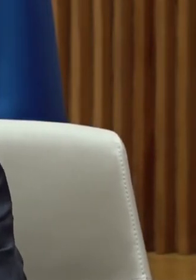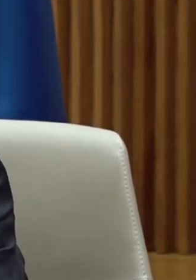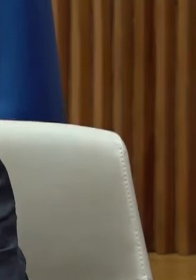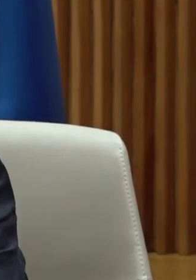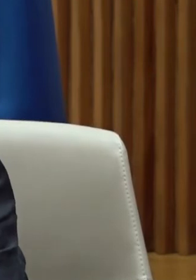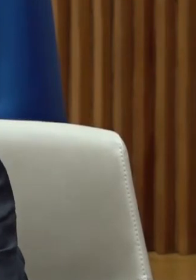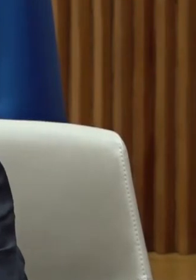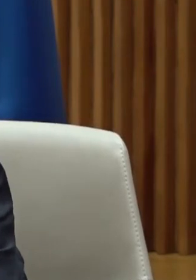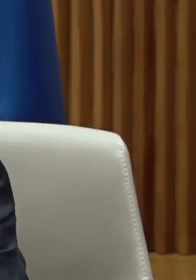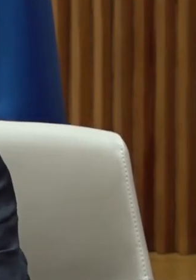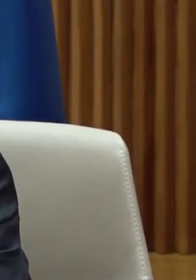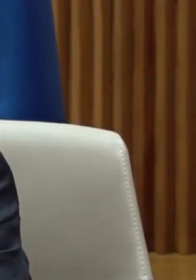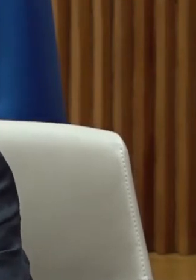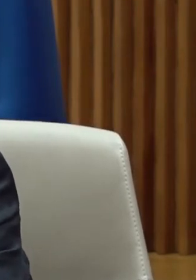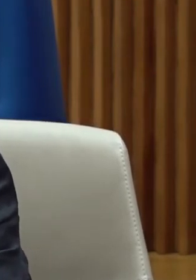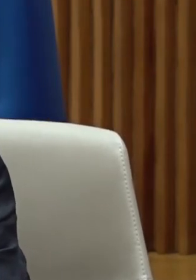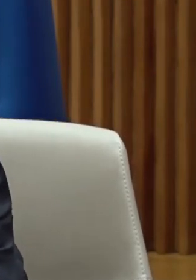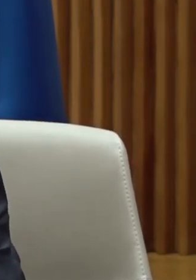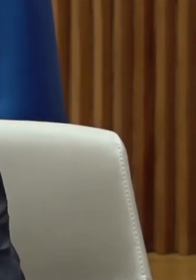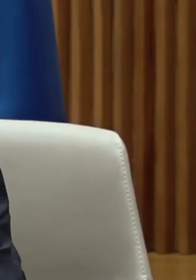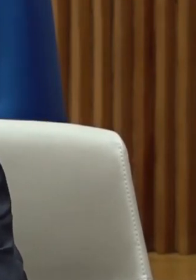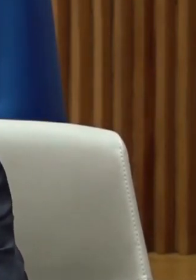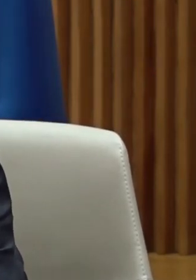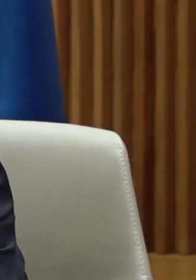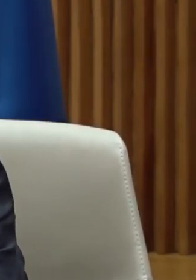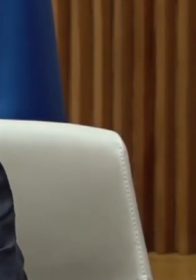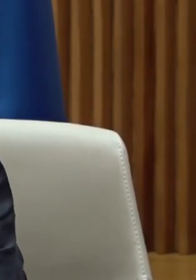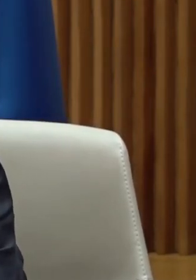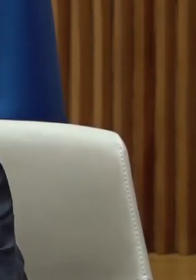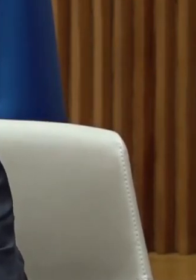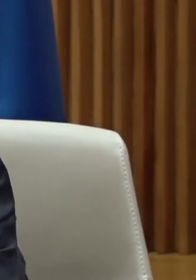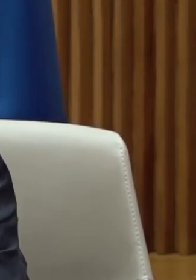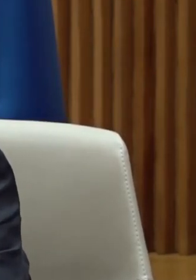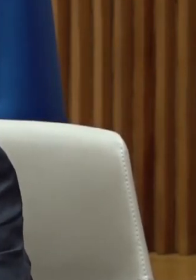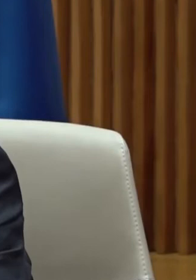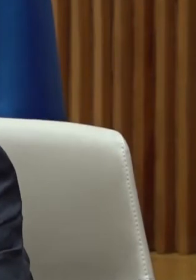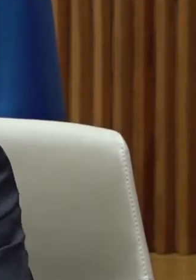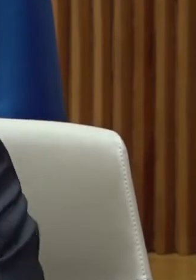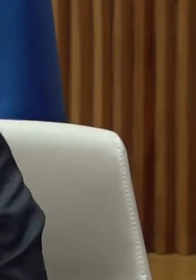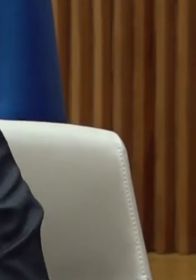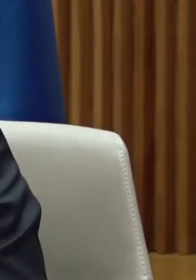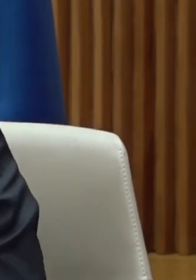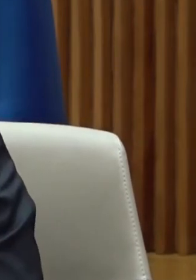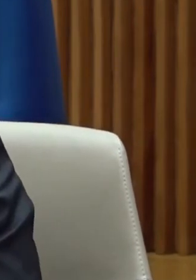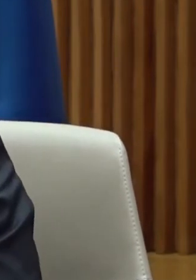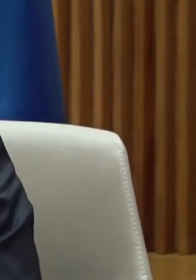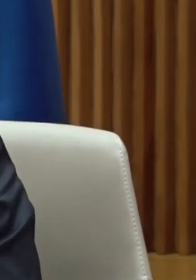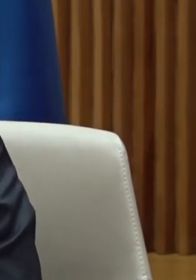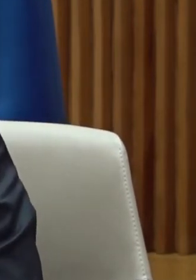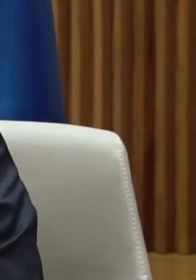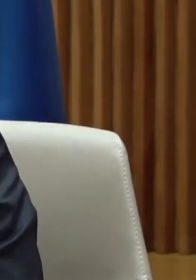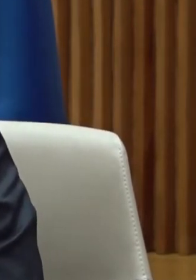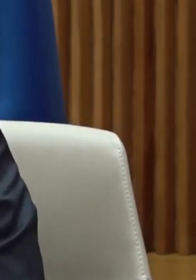spet postaviti celo branžo na noge. Gospodarstvo kot tako, turistično namreč, pa ima enako